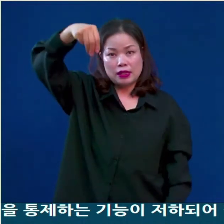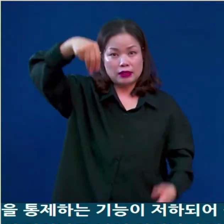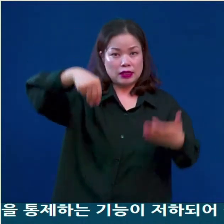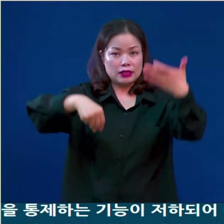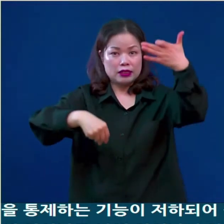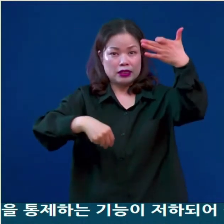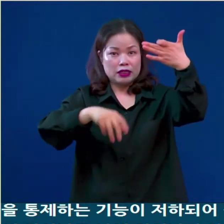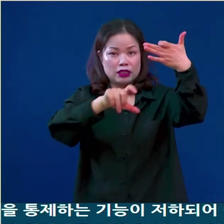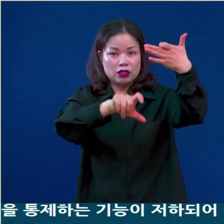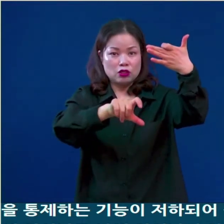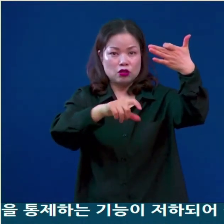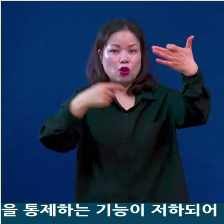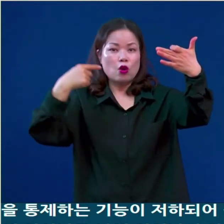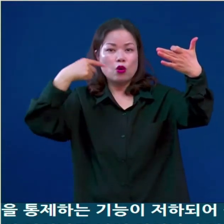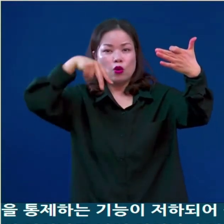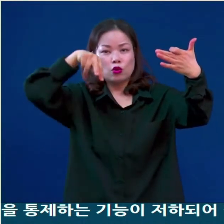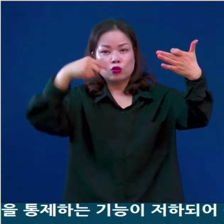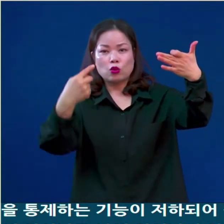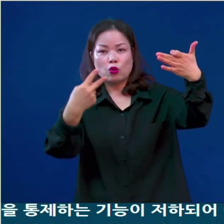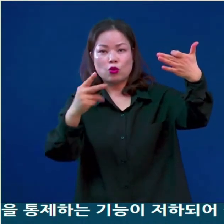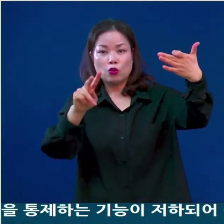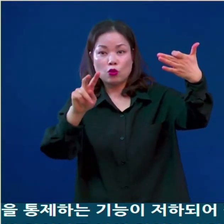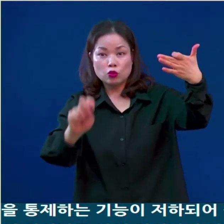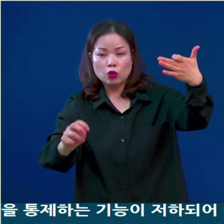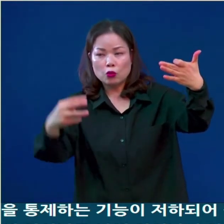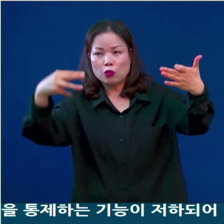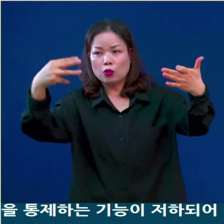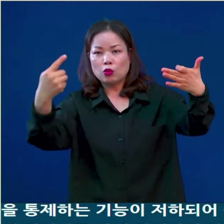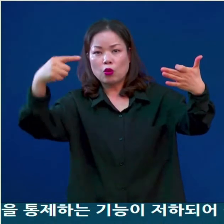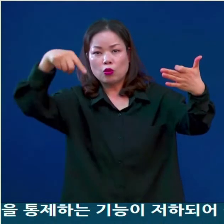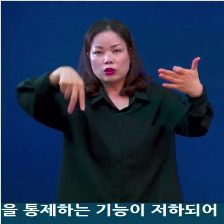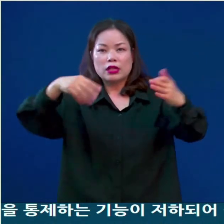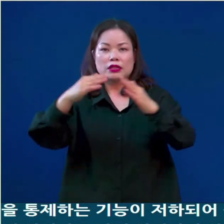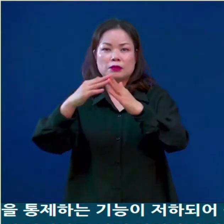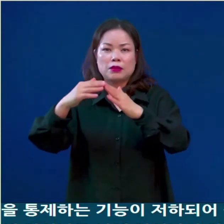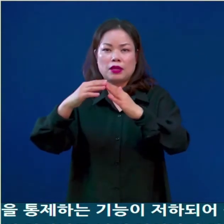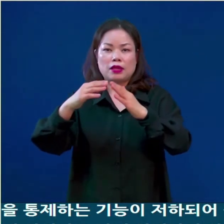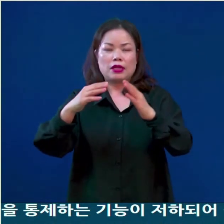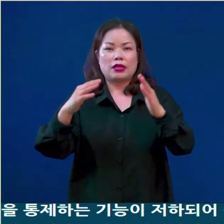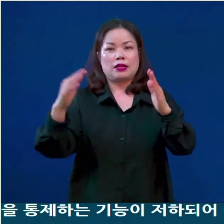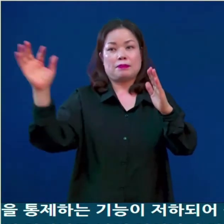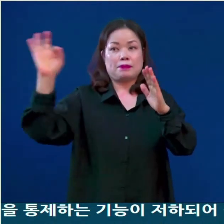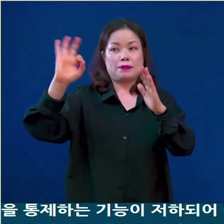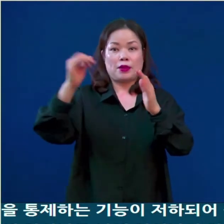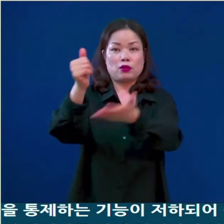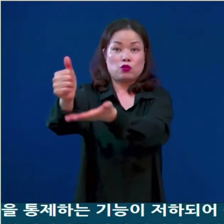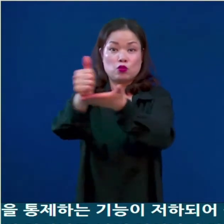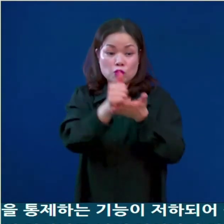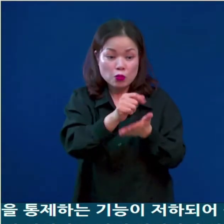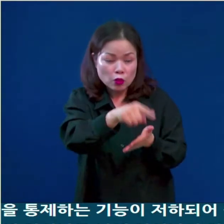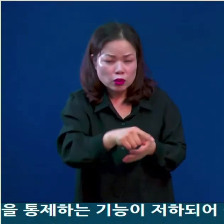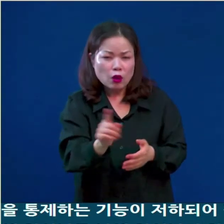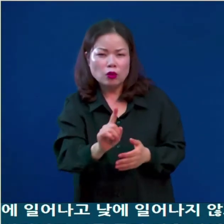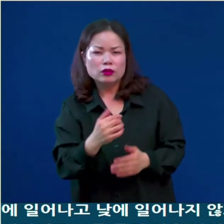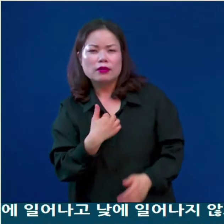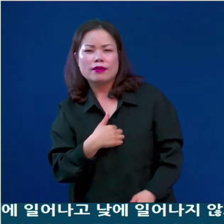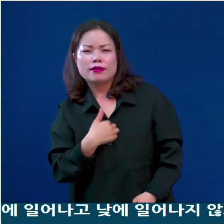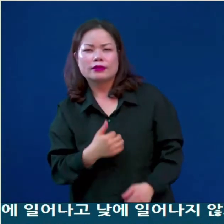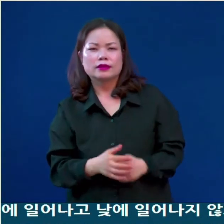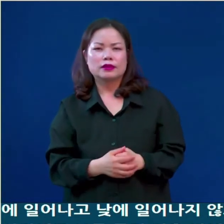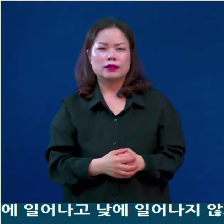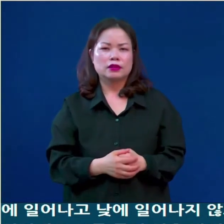보면 소돔에 살던 롯의 집에 손님이 찾아옵니다. 그러자 그 사실을 어떻게